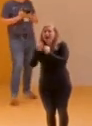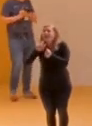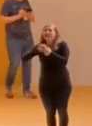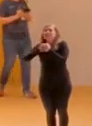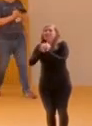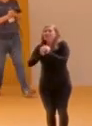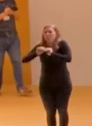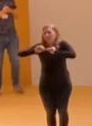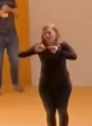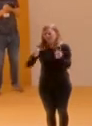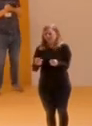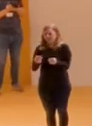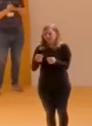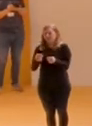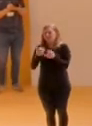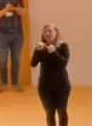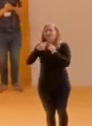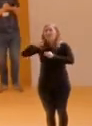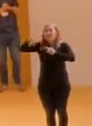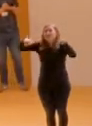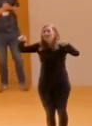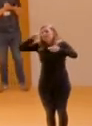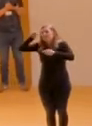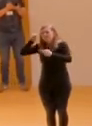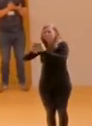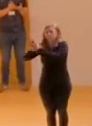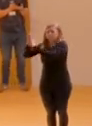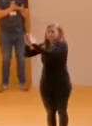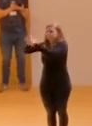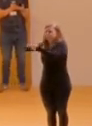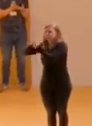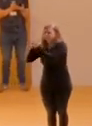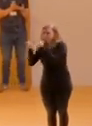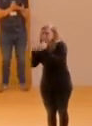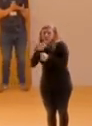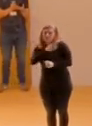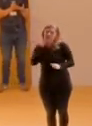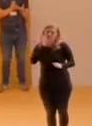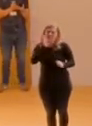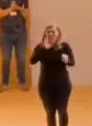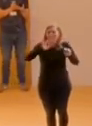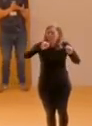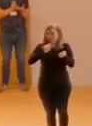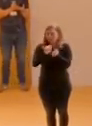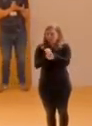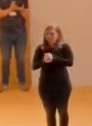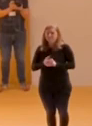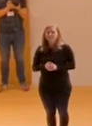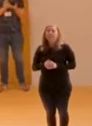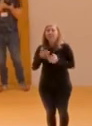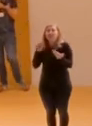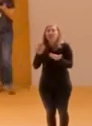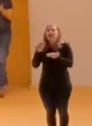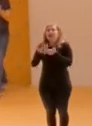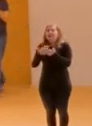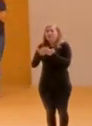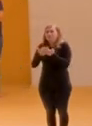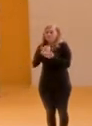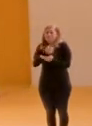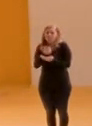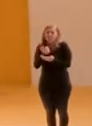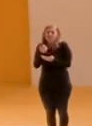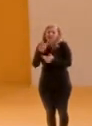się najmniej w stosunku do tego jak zmieniły się inne społeczności ludzkie i w tym że plemieniu to ponieważ No to jest